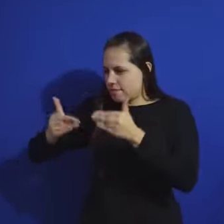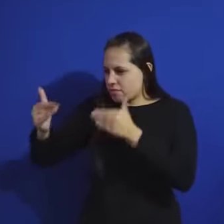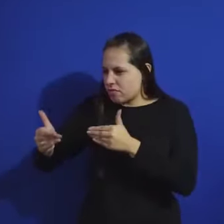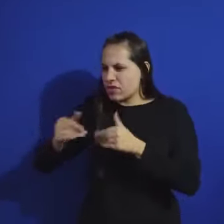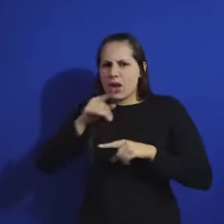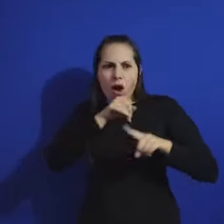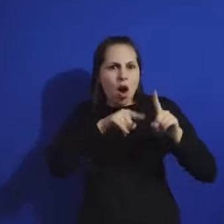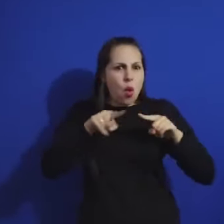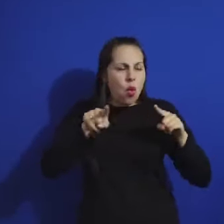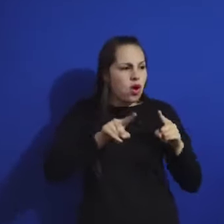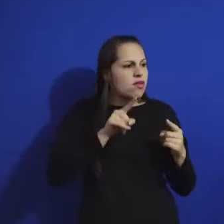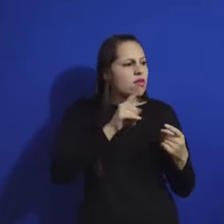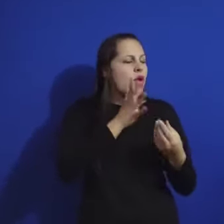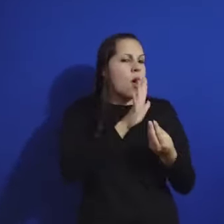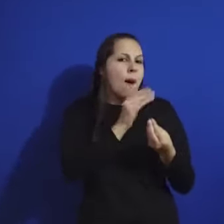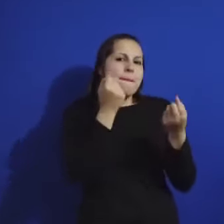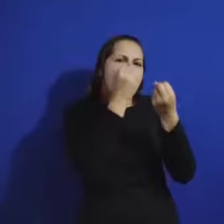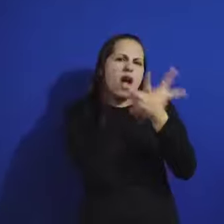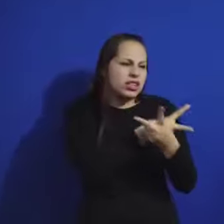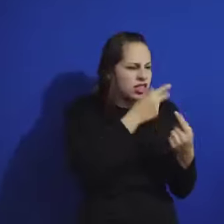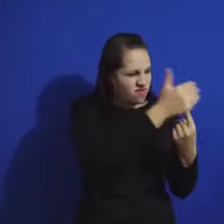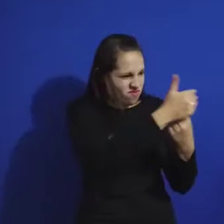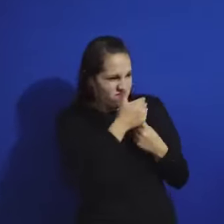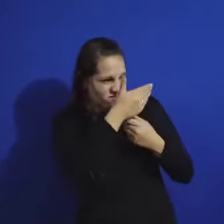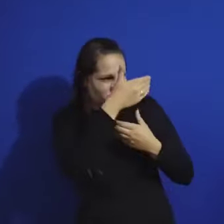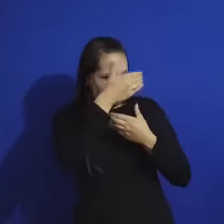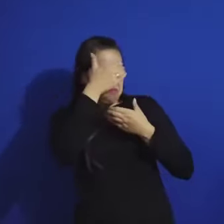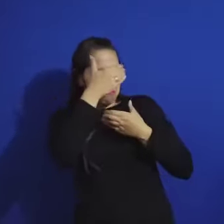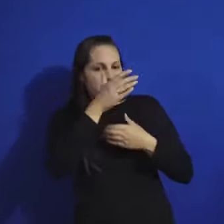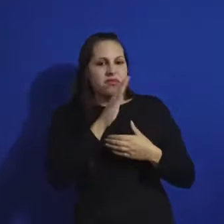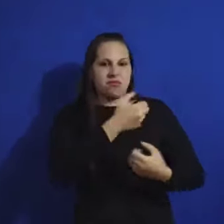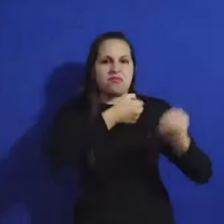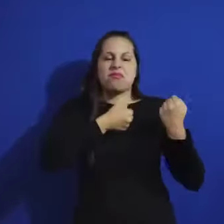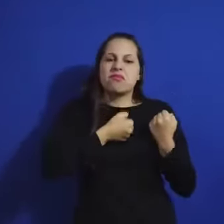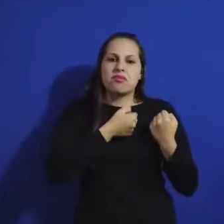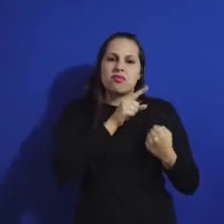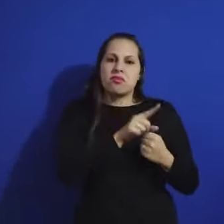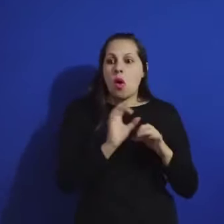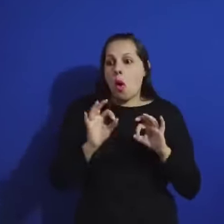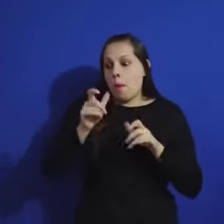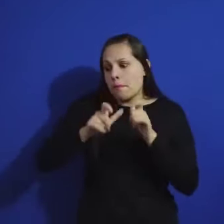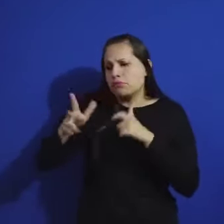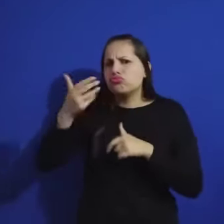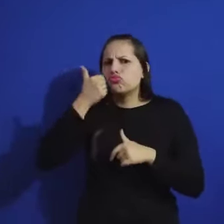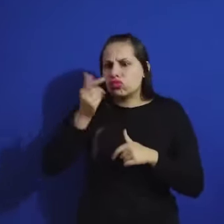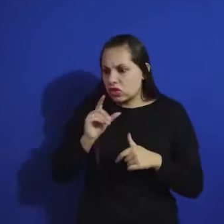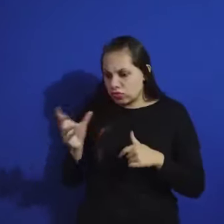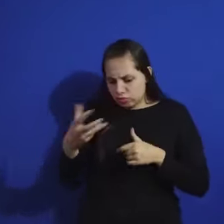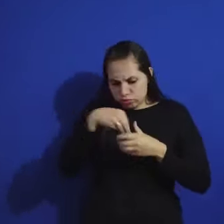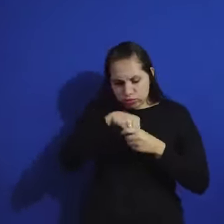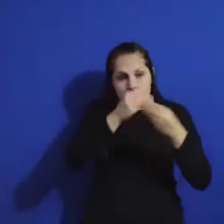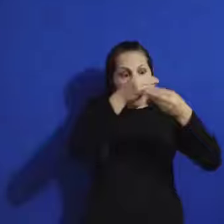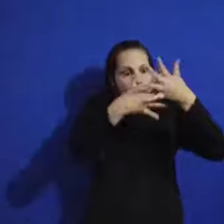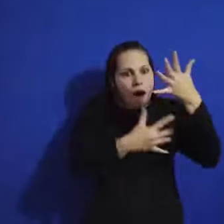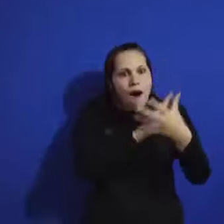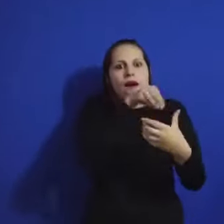reclutamiento forzado y personas mayores entre otras en 14 años de trabajo la fundación fahrenheit 451 ha